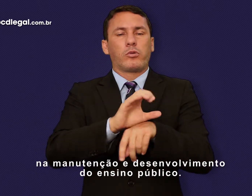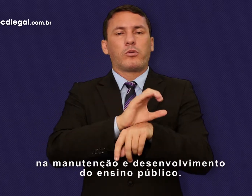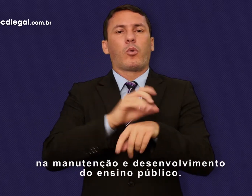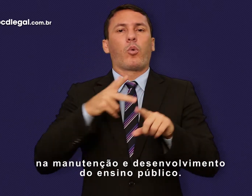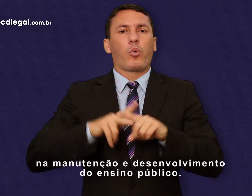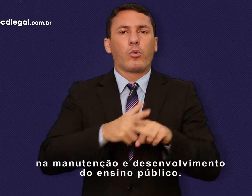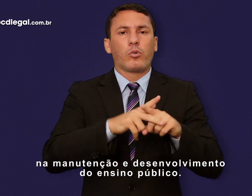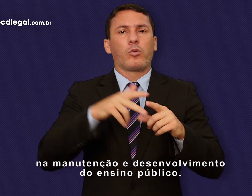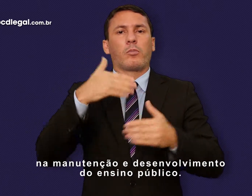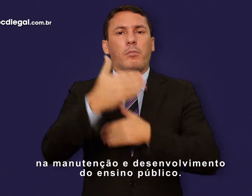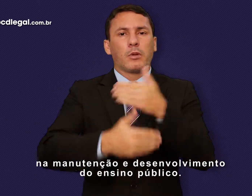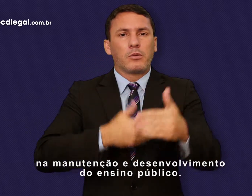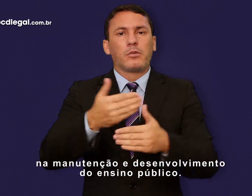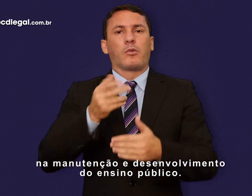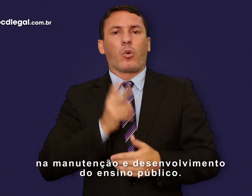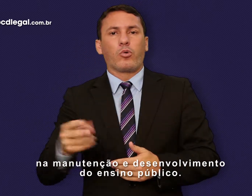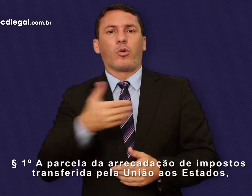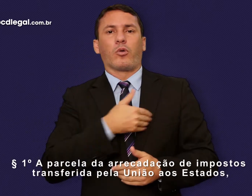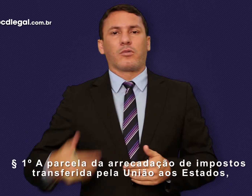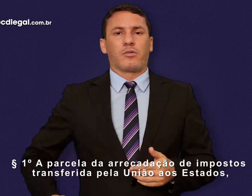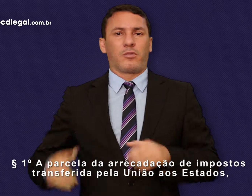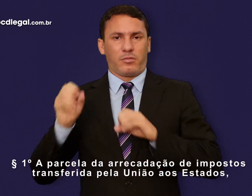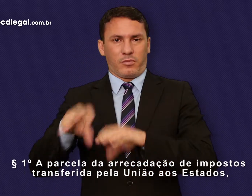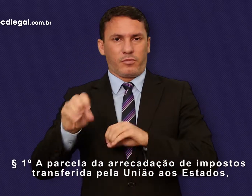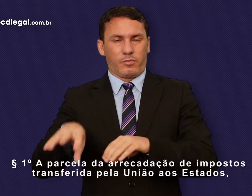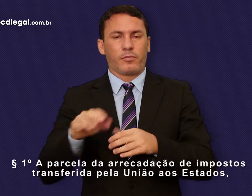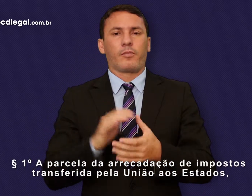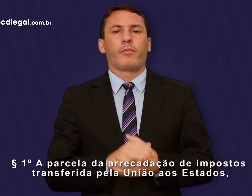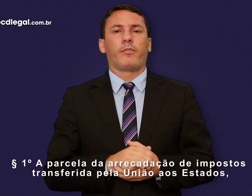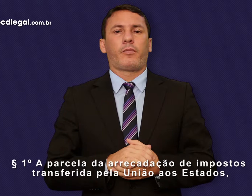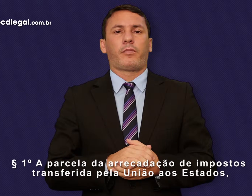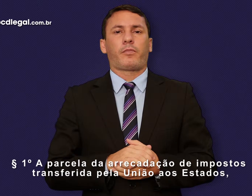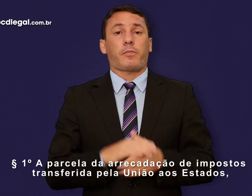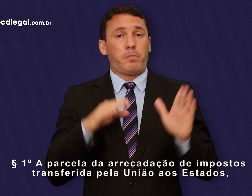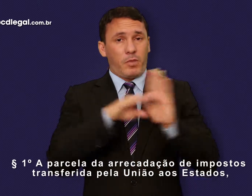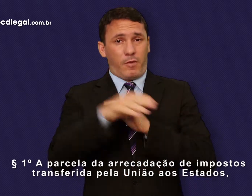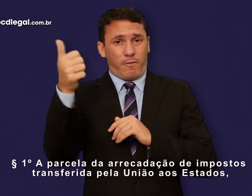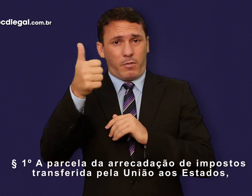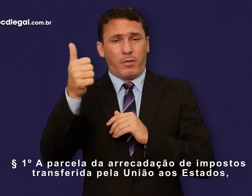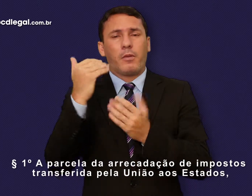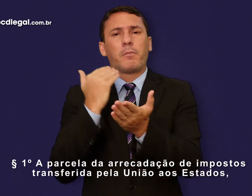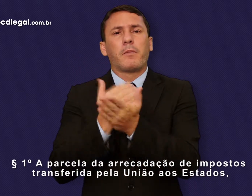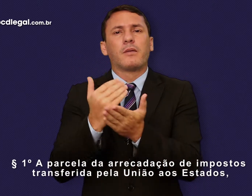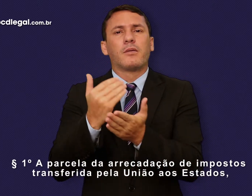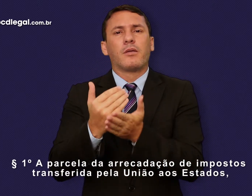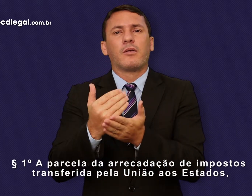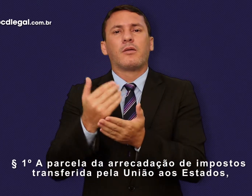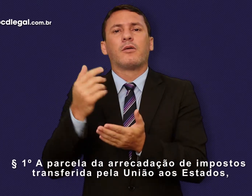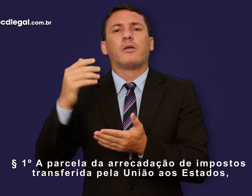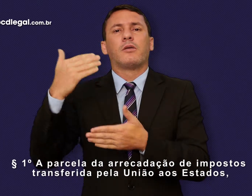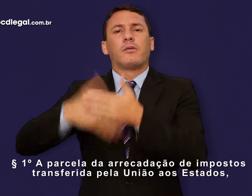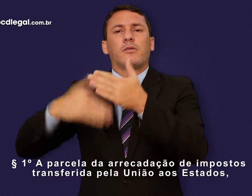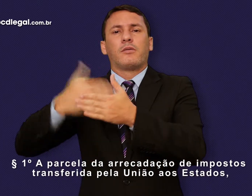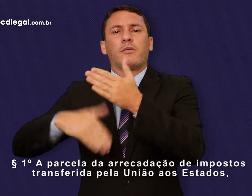e desenvolvimento do ensino público. Parágrafo 1º. A parcela da arrecadação de impostos transferida pela União